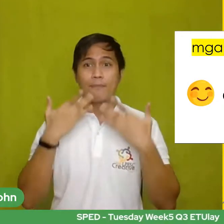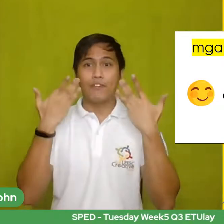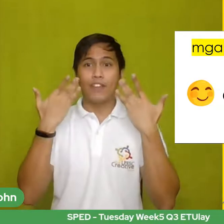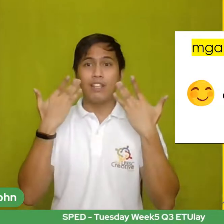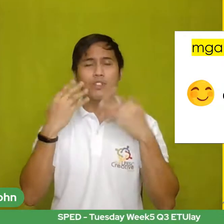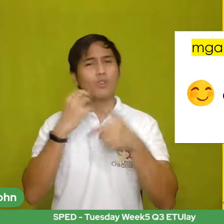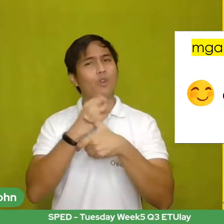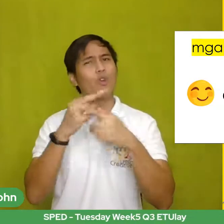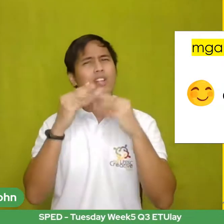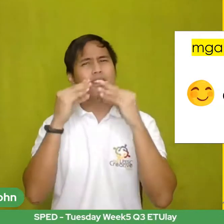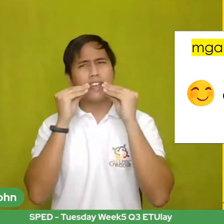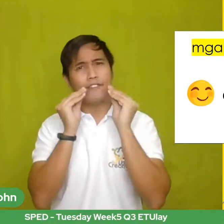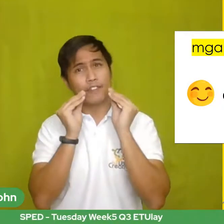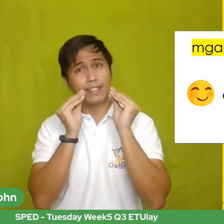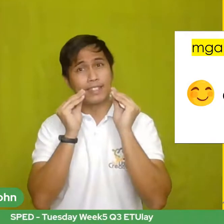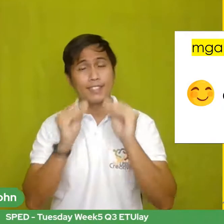Happy face or sad face?